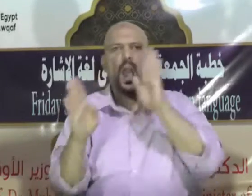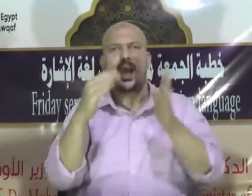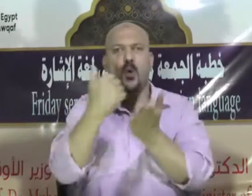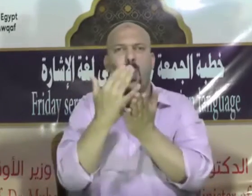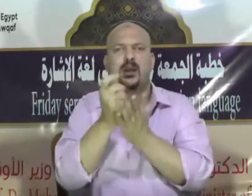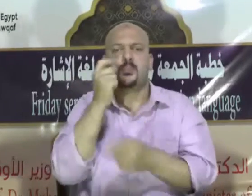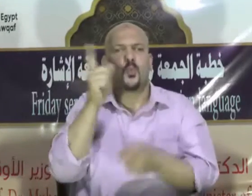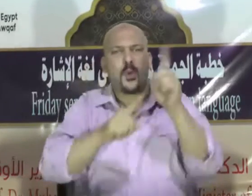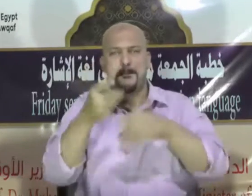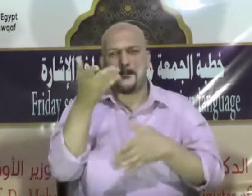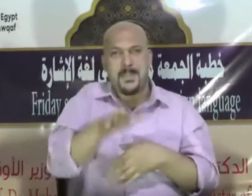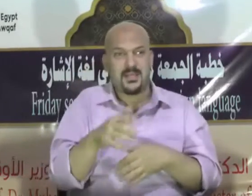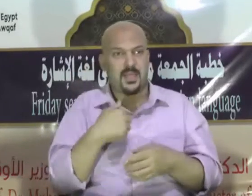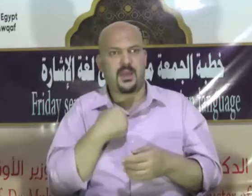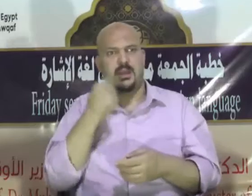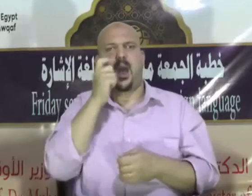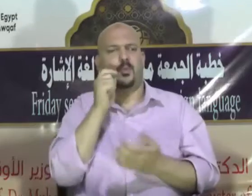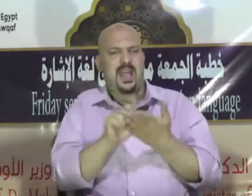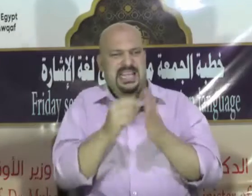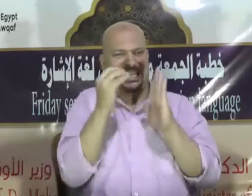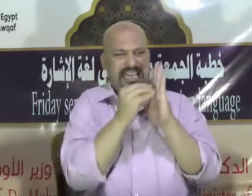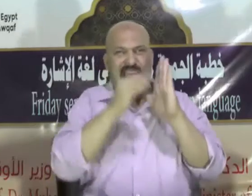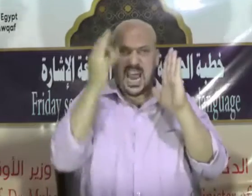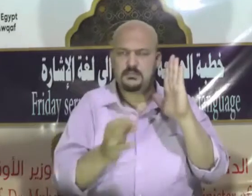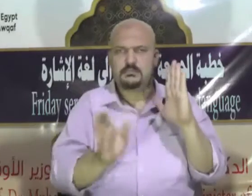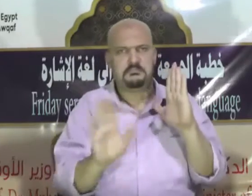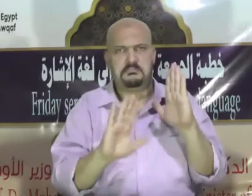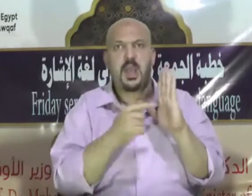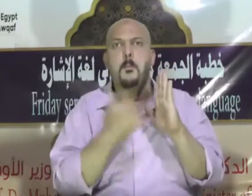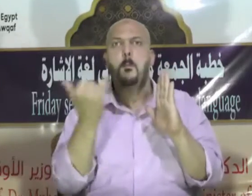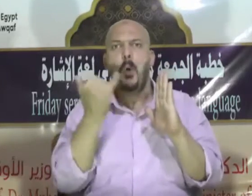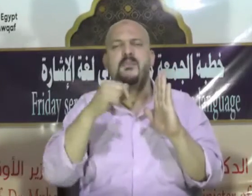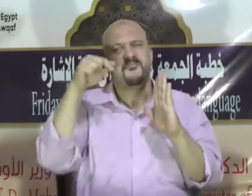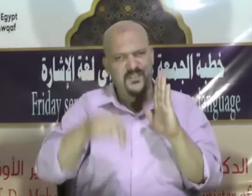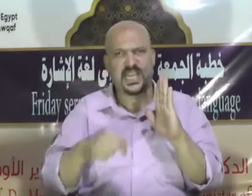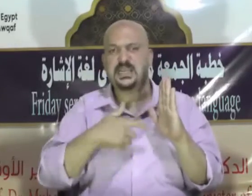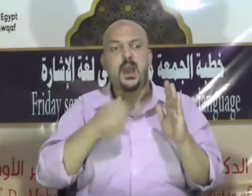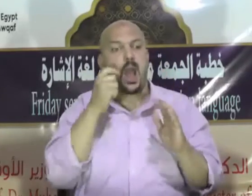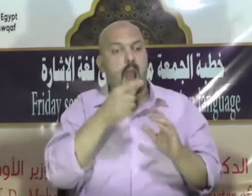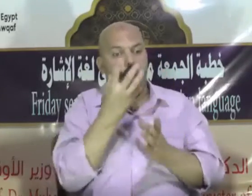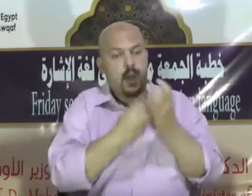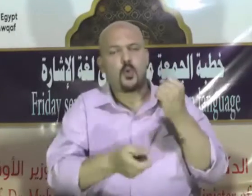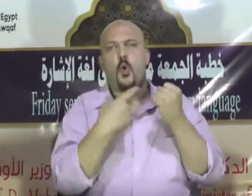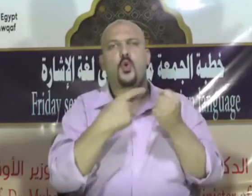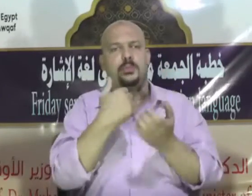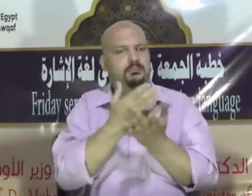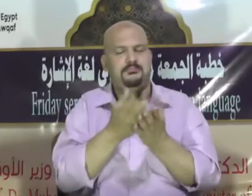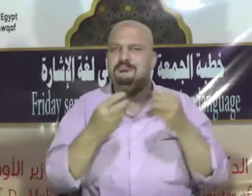حيث يقول صلى الله عليه وسلم: إن الله تبارك وتعالى قد أعطى كل ذي